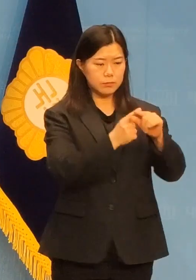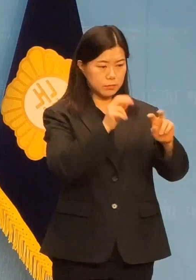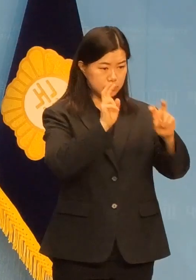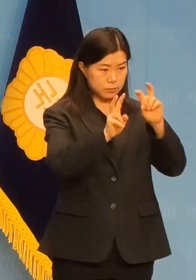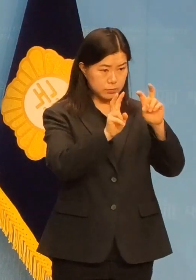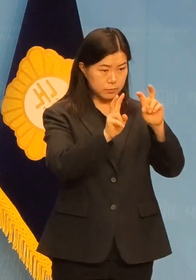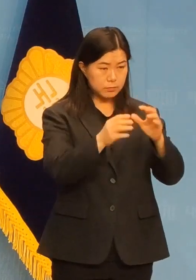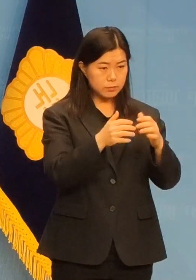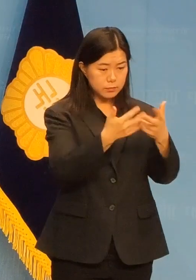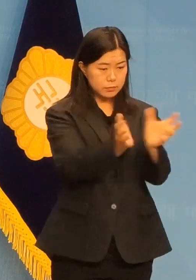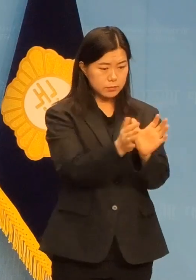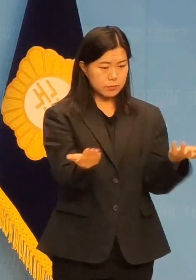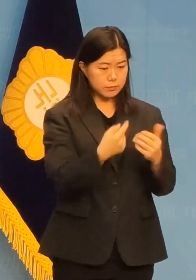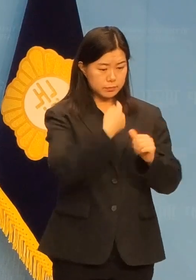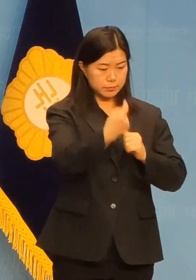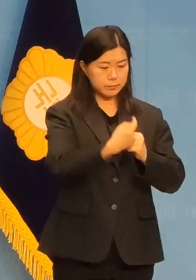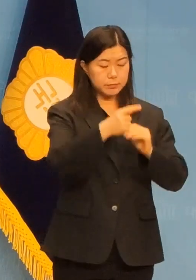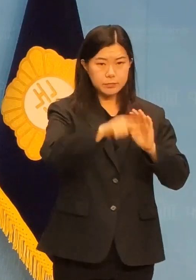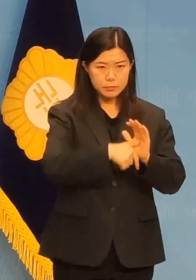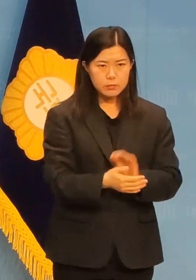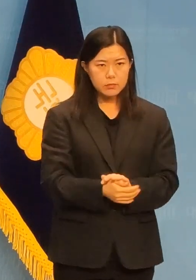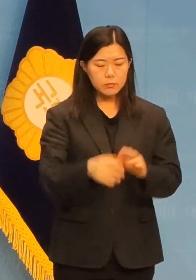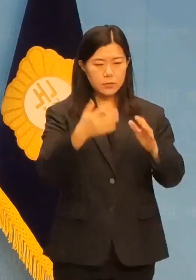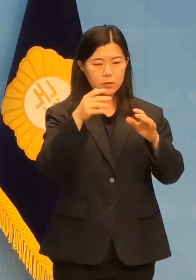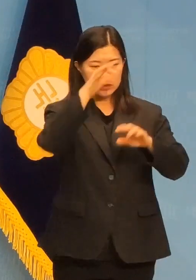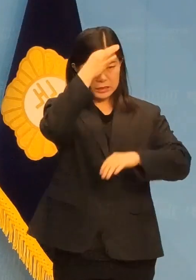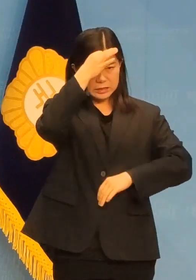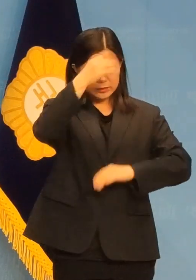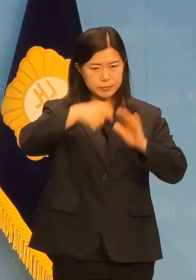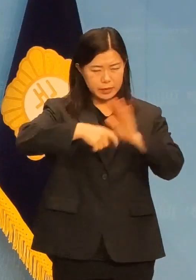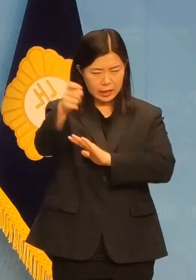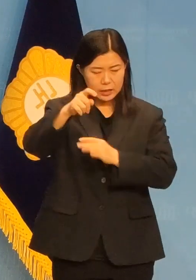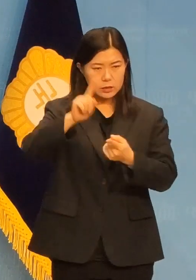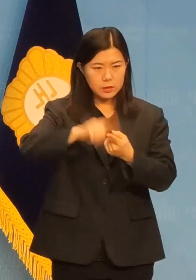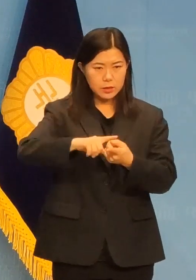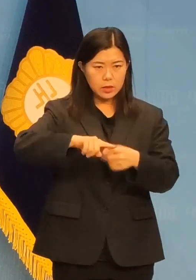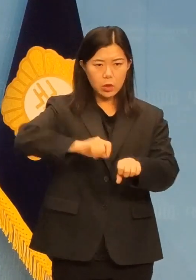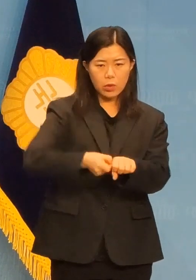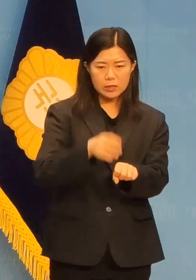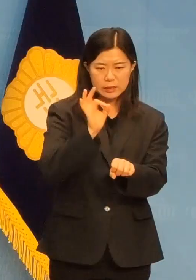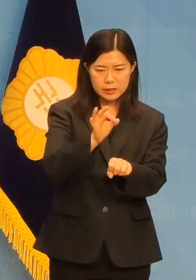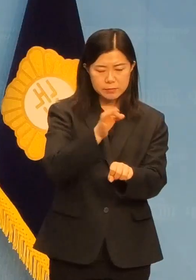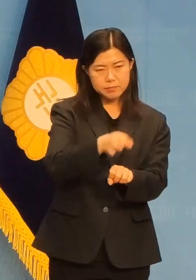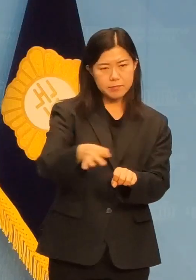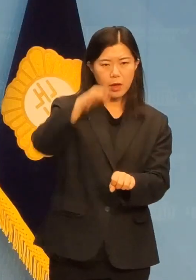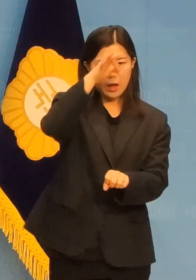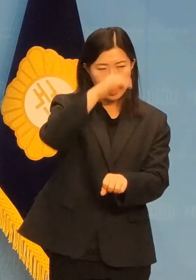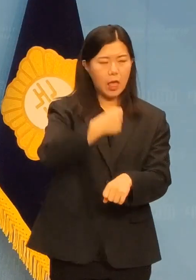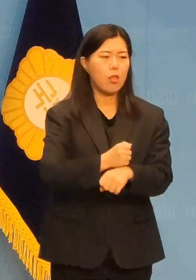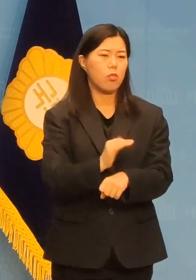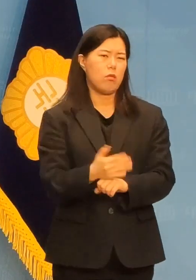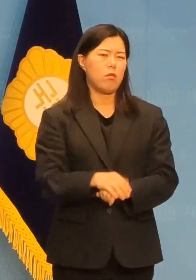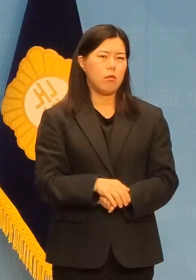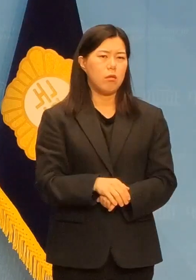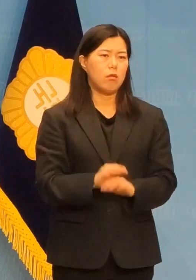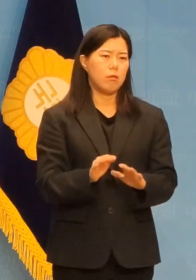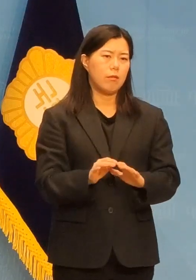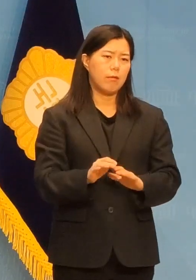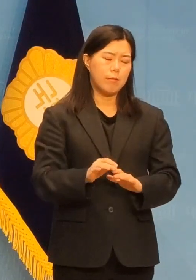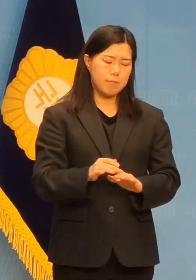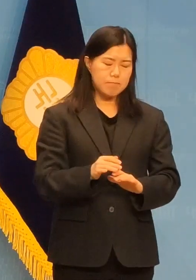중소벤처기업부 업무보고를 받는 자리에서 기술 탈취에 대한 과징금 수준을 대폭 높여야 한다며